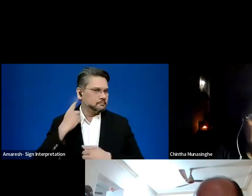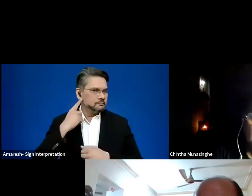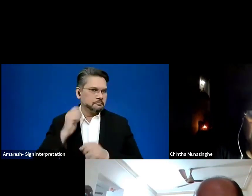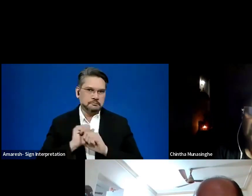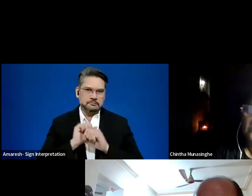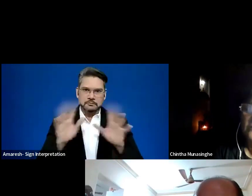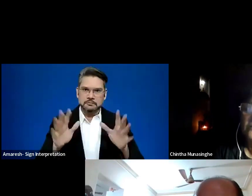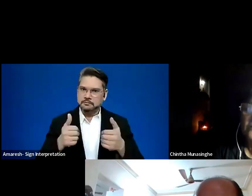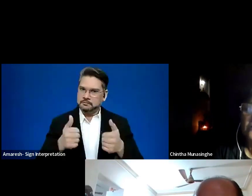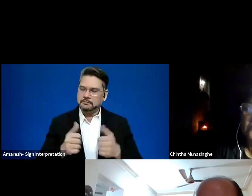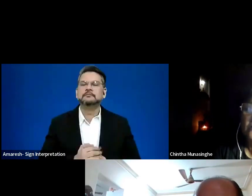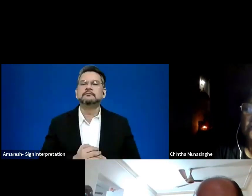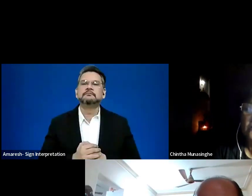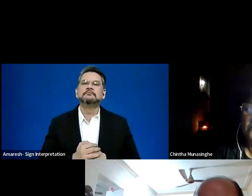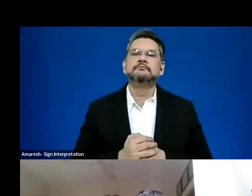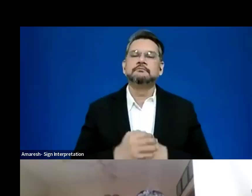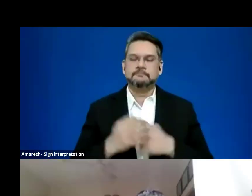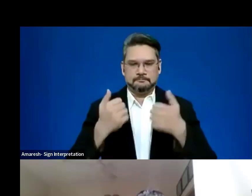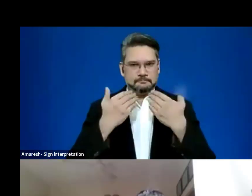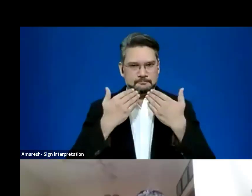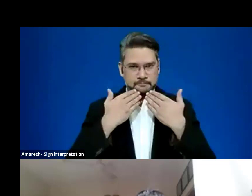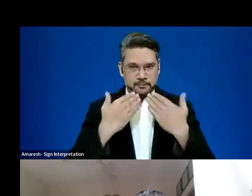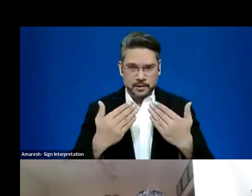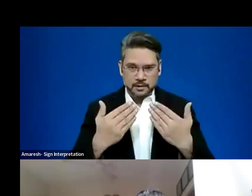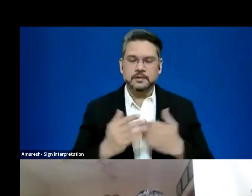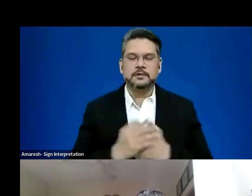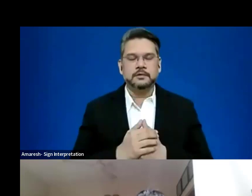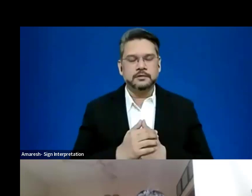你可以听到我声音吗？